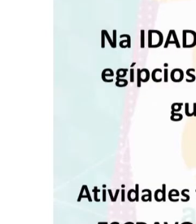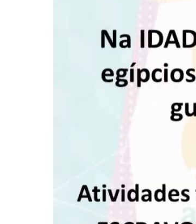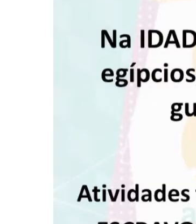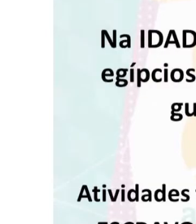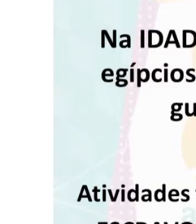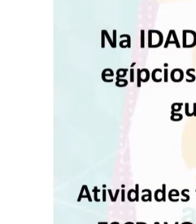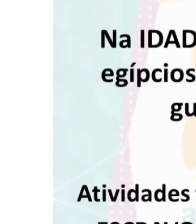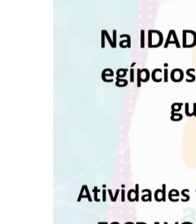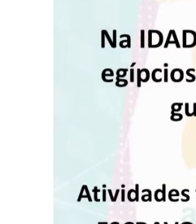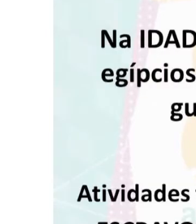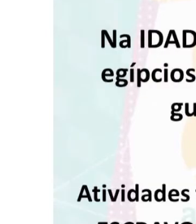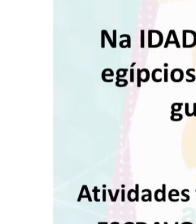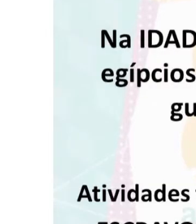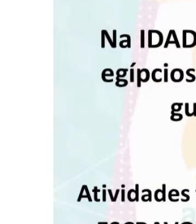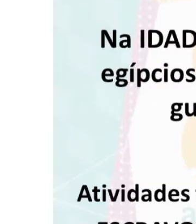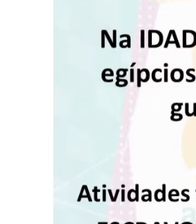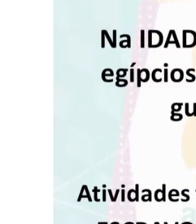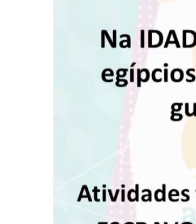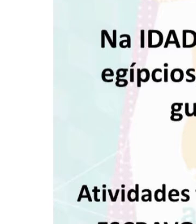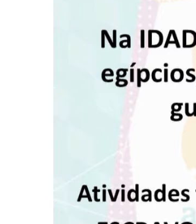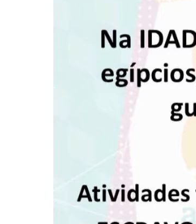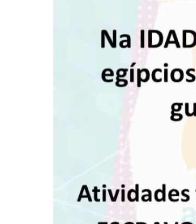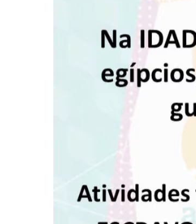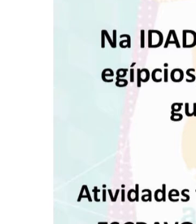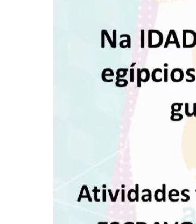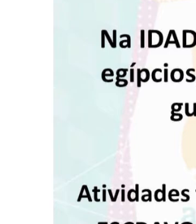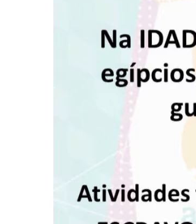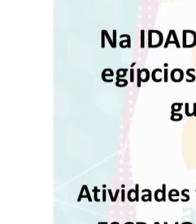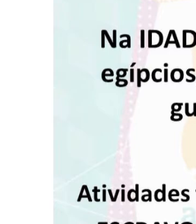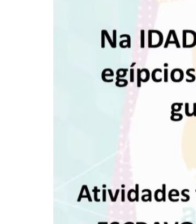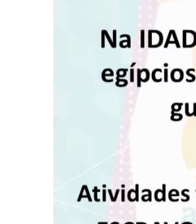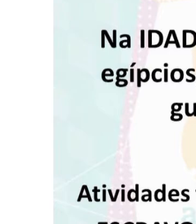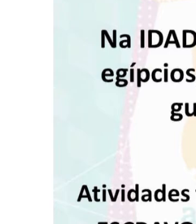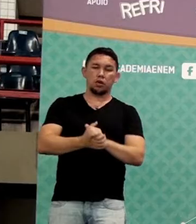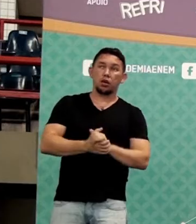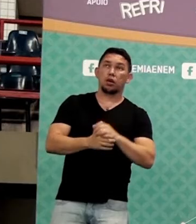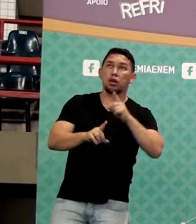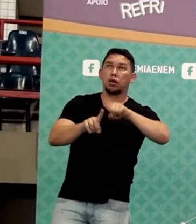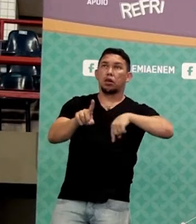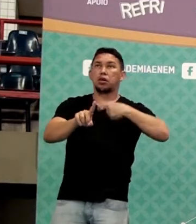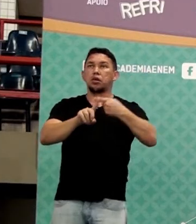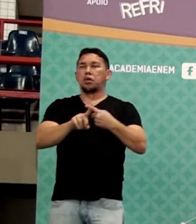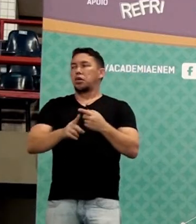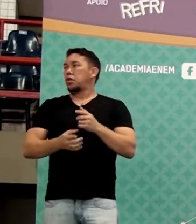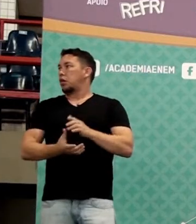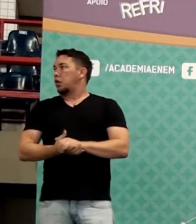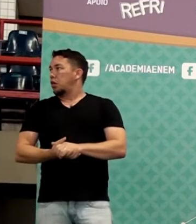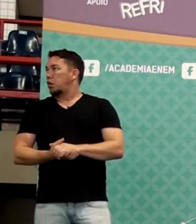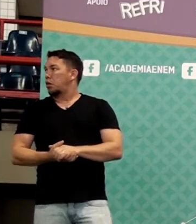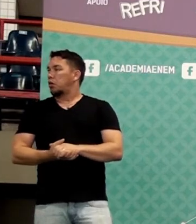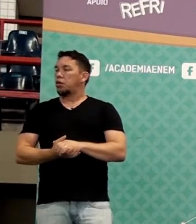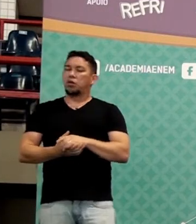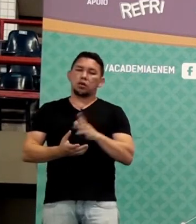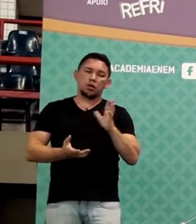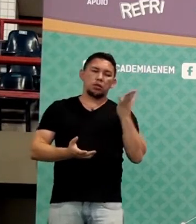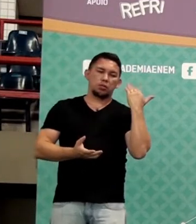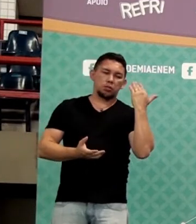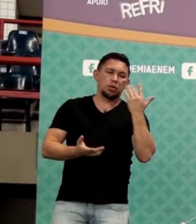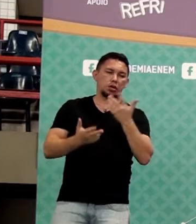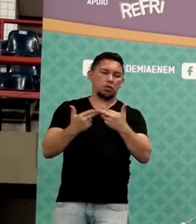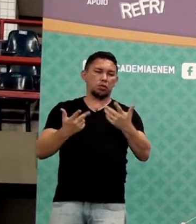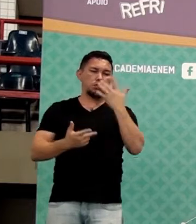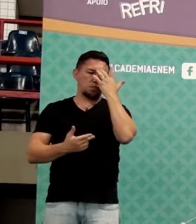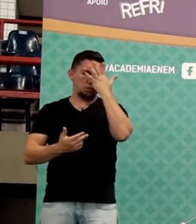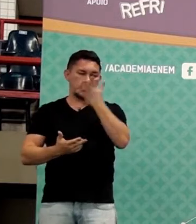a ginástica, os jogos e os esportes. Mas as coisas eram mais